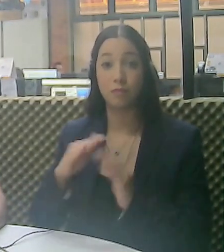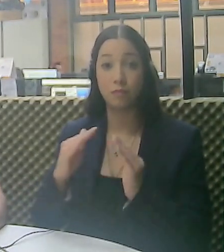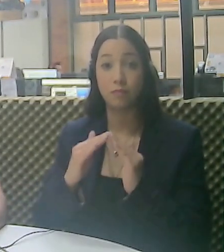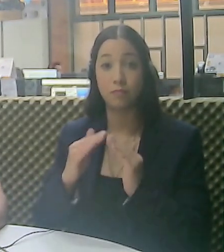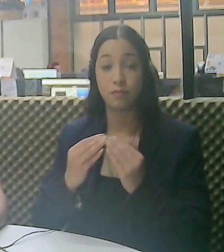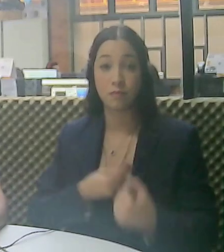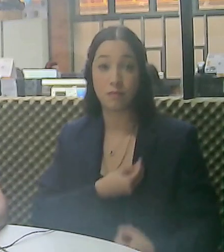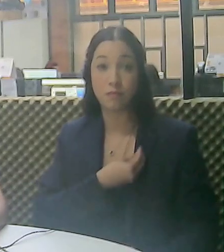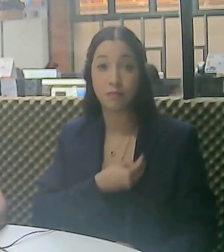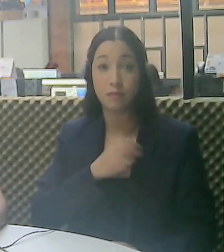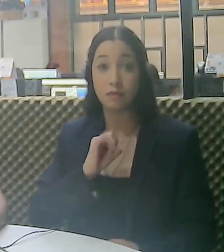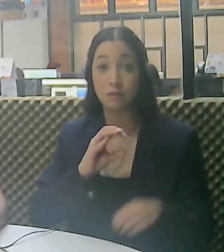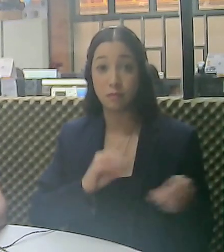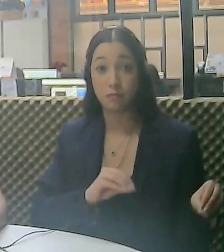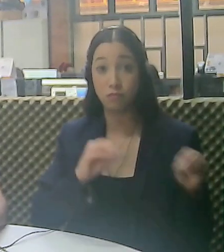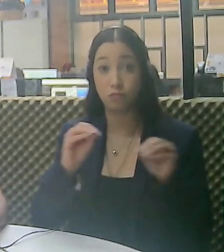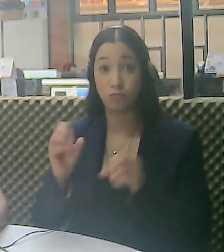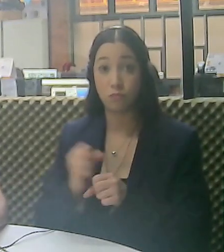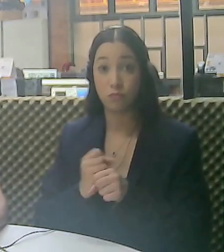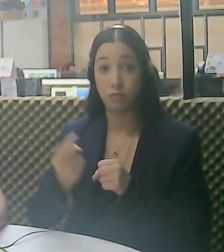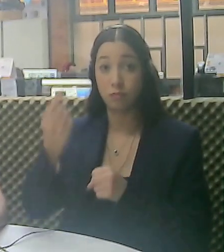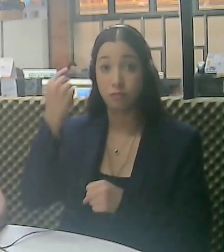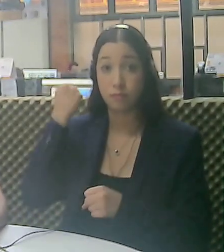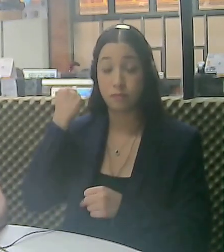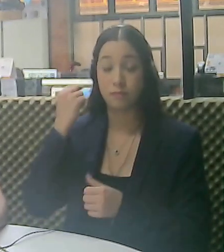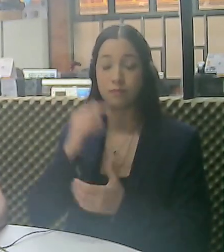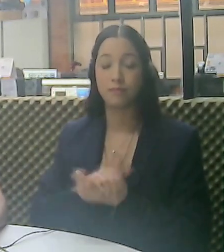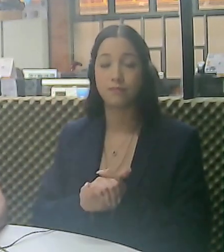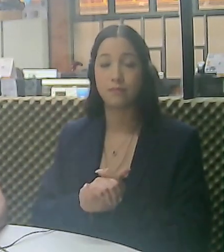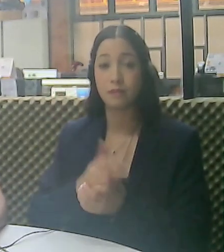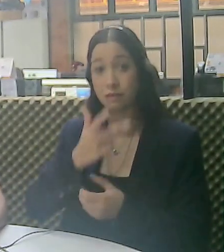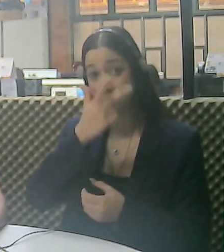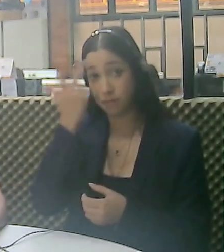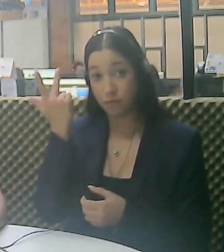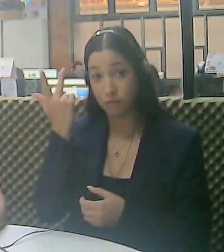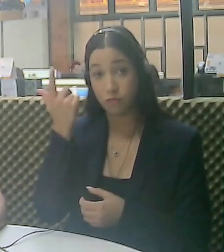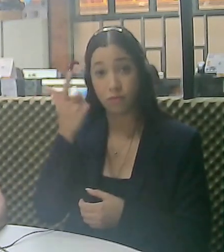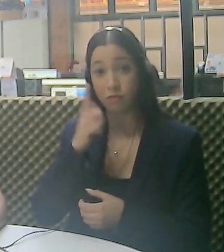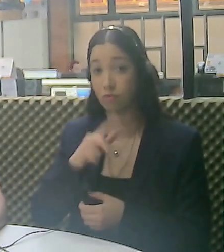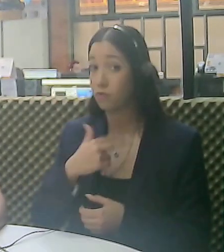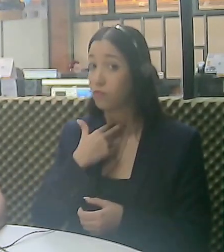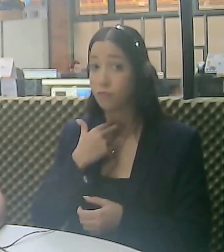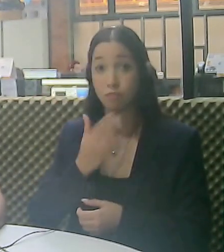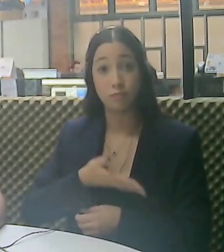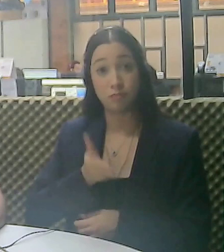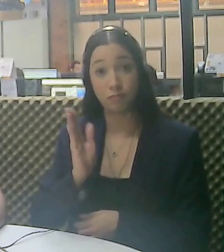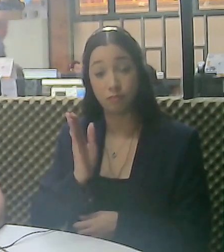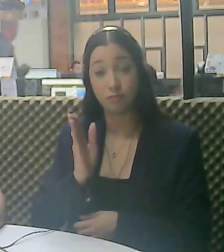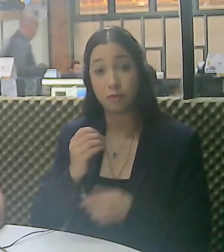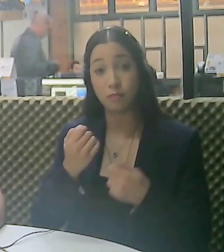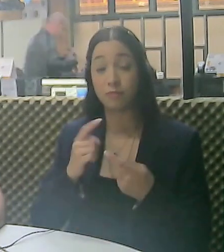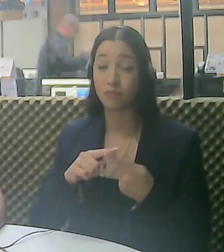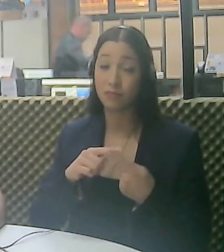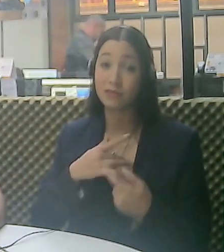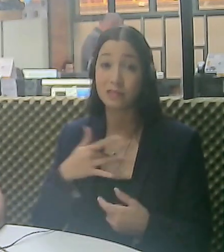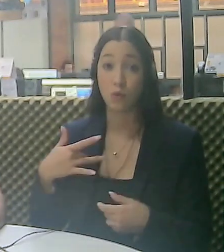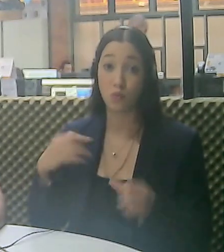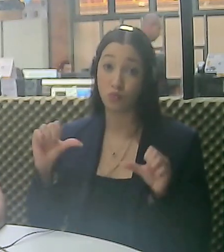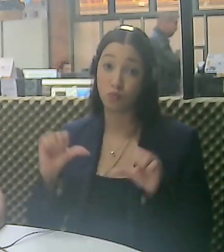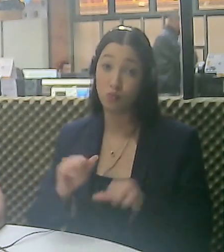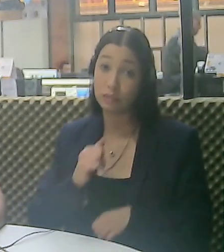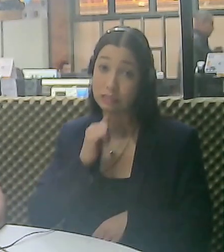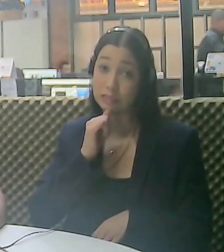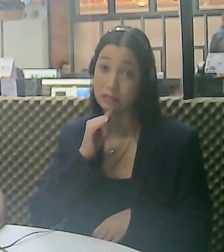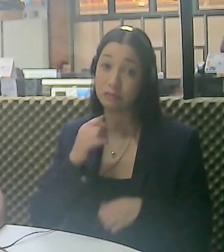recente, caso tenha se mudado no último ano. Se o beneficiário não puder comparecer até a sede do IPREMO, por razões de saúde, por